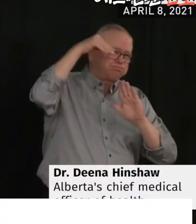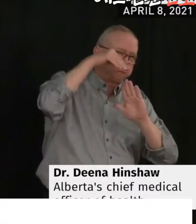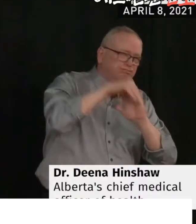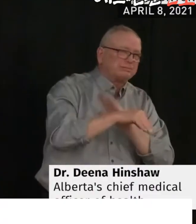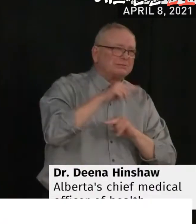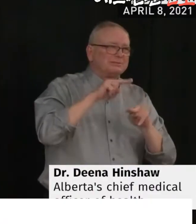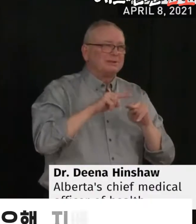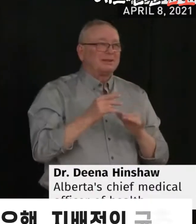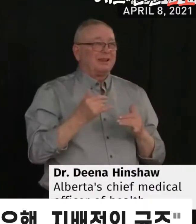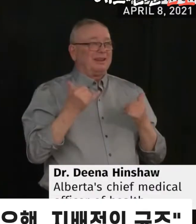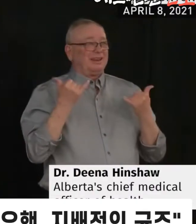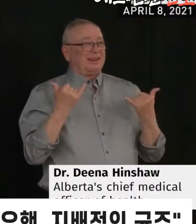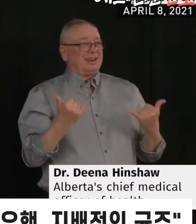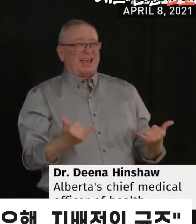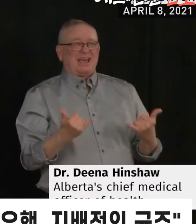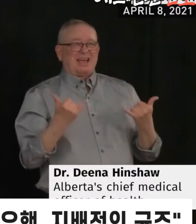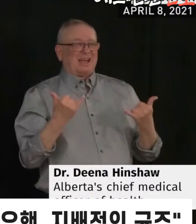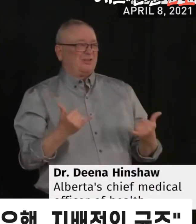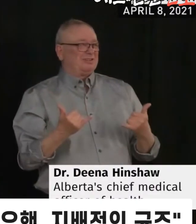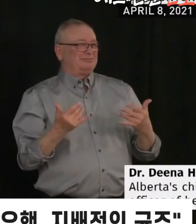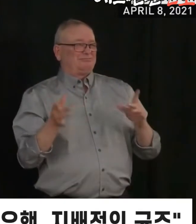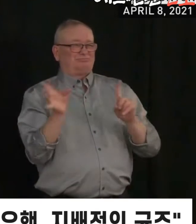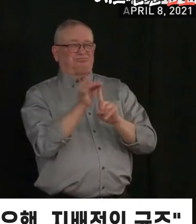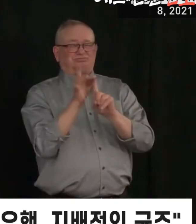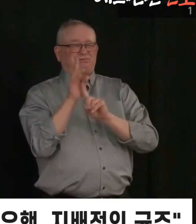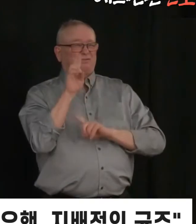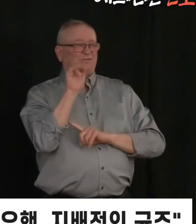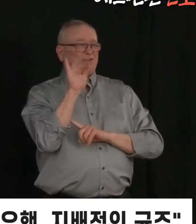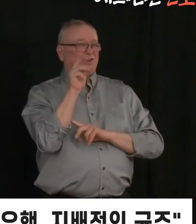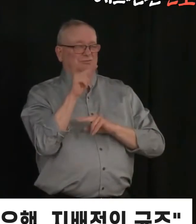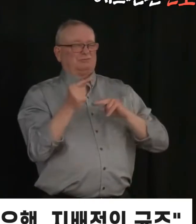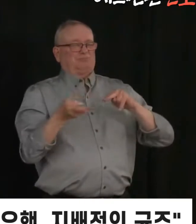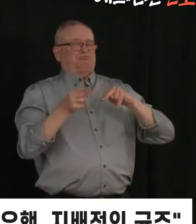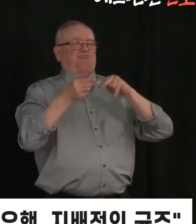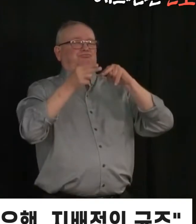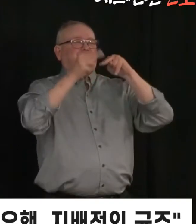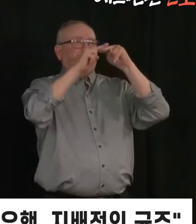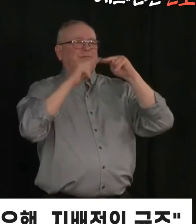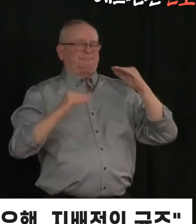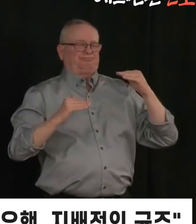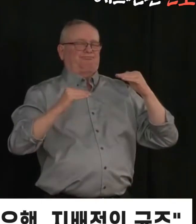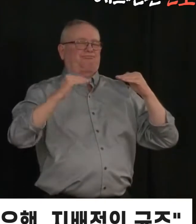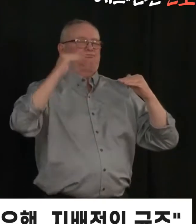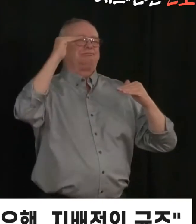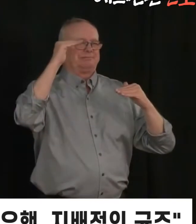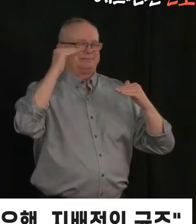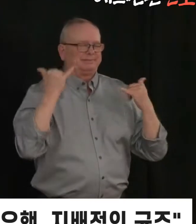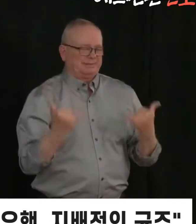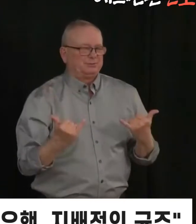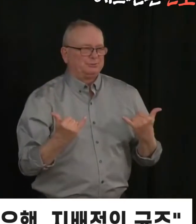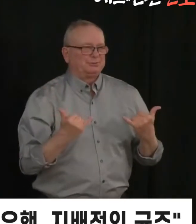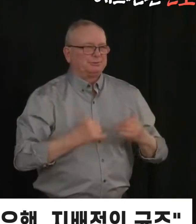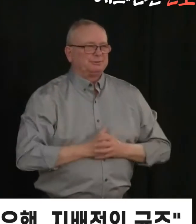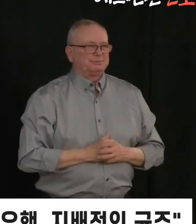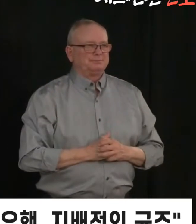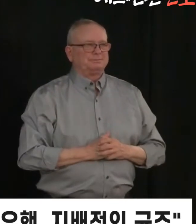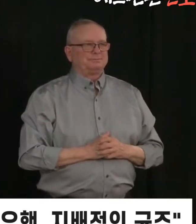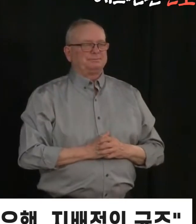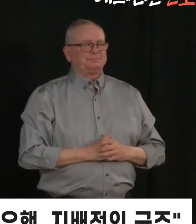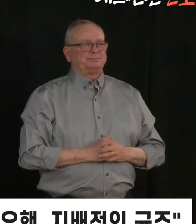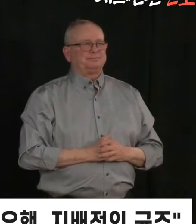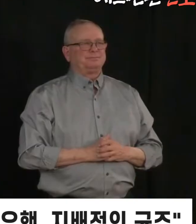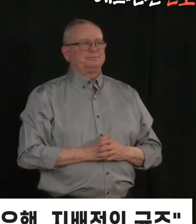흰쇼 박사는 전염성이 높은 코로나 바이러스 변종은 이제 엘버타주에서 코로나19 유행의 세 번째 유행을